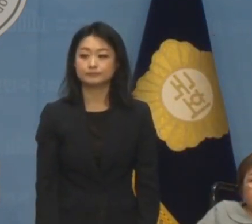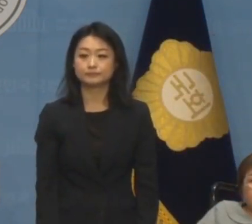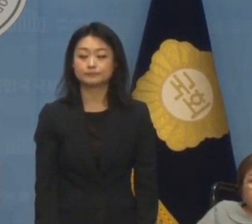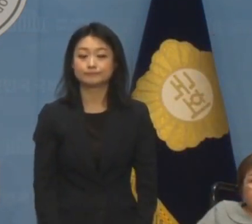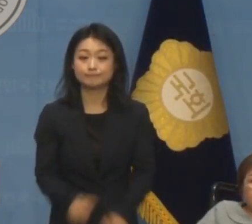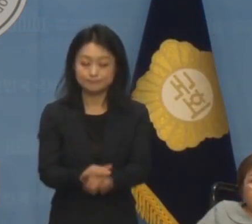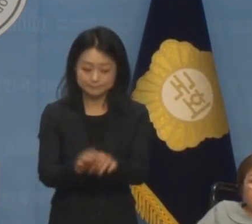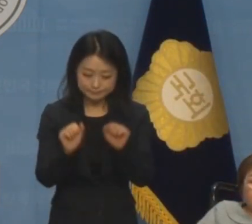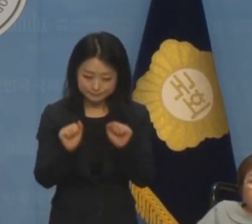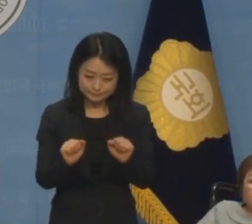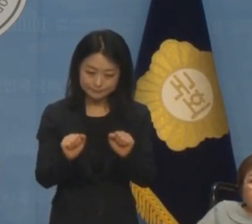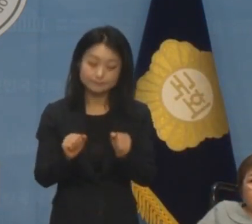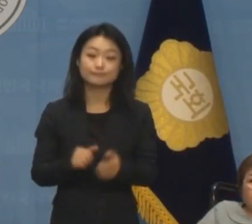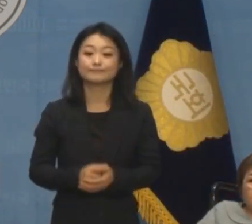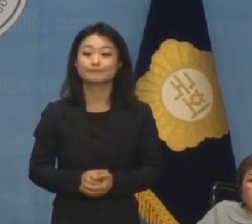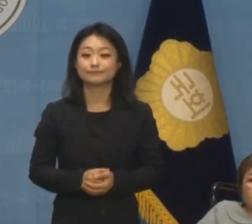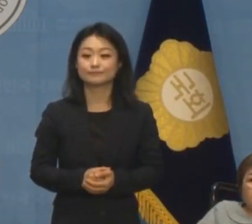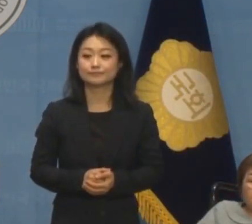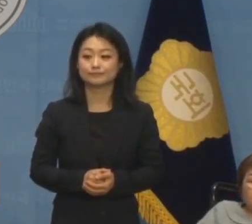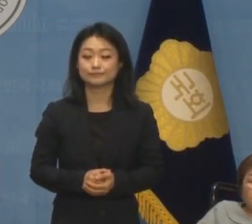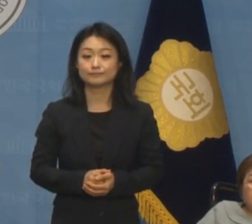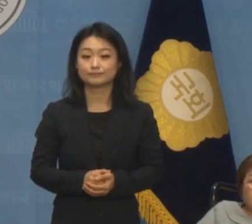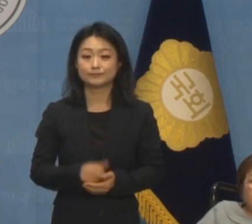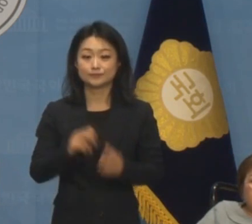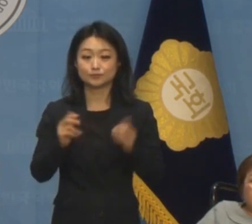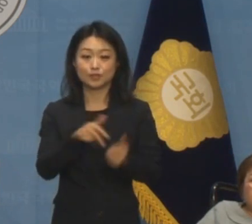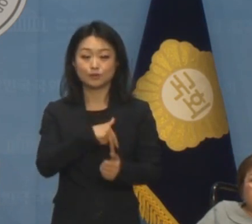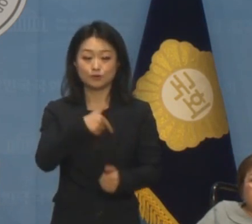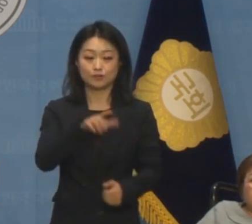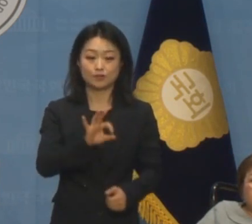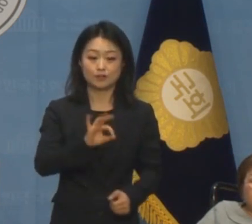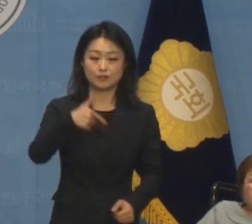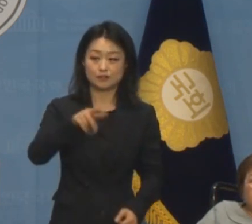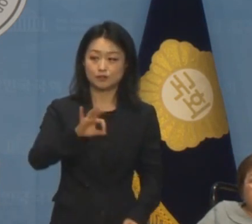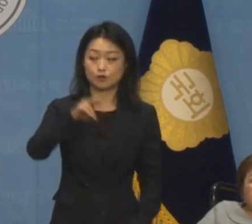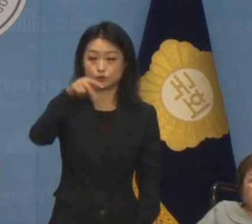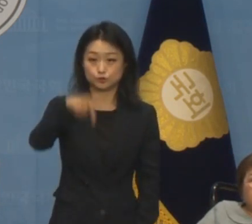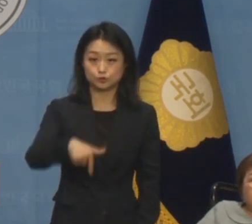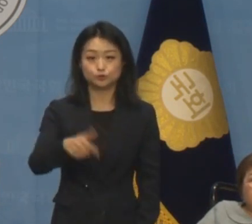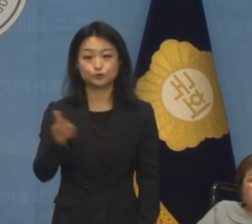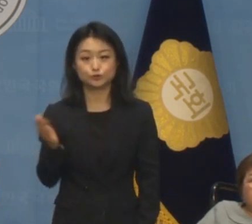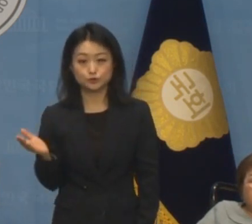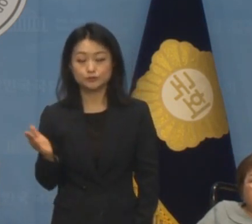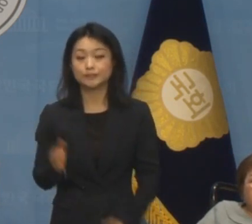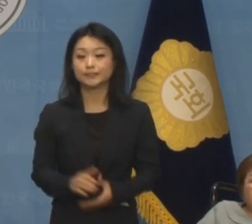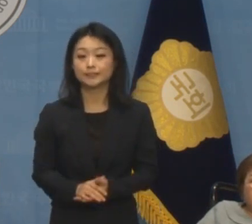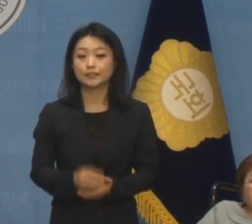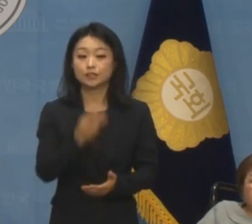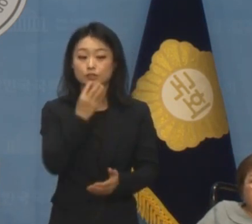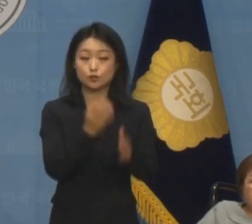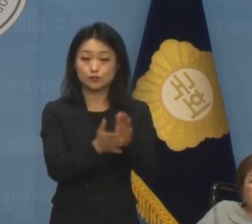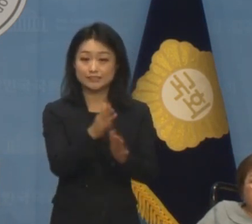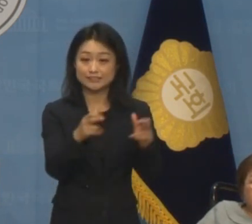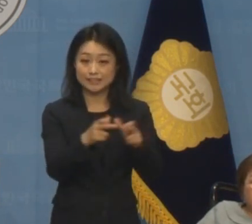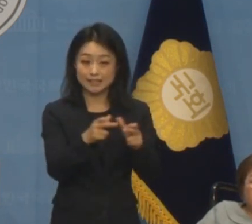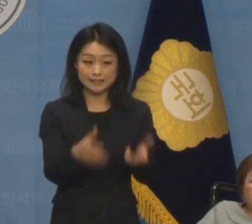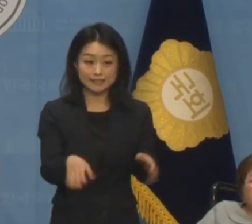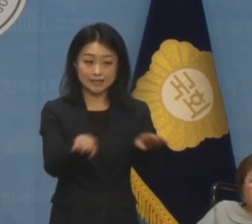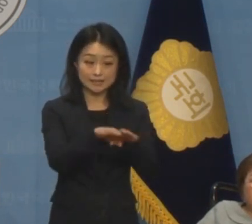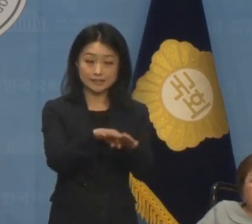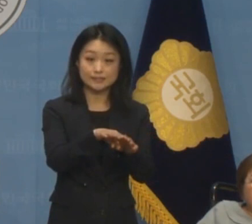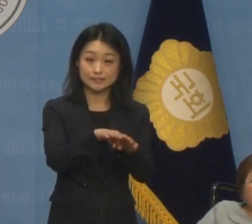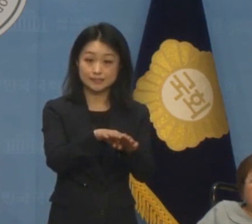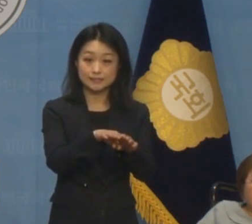네, 안녕하세요. 조국혁신당 국회의원 강경숙입니다. 서울시 장애인 탈시설